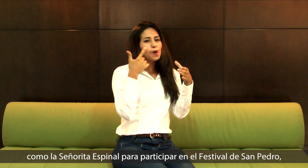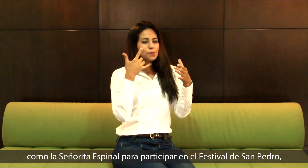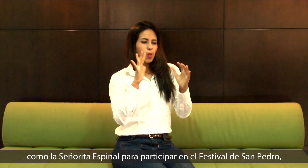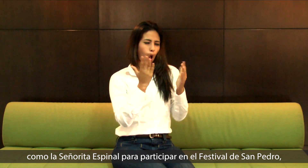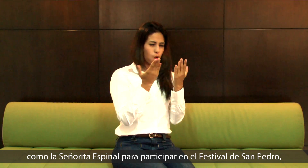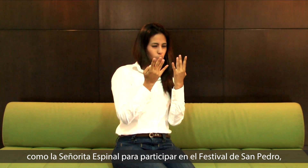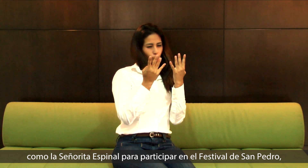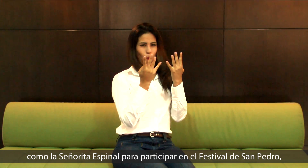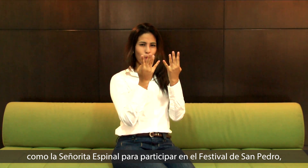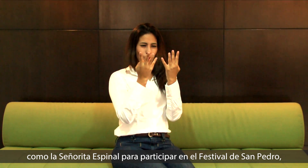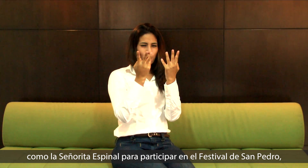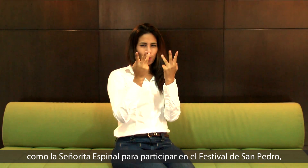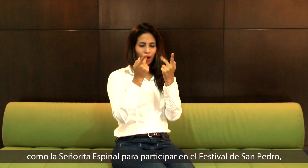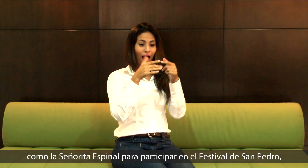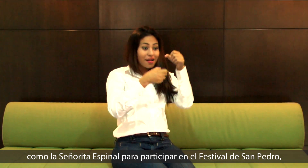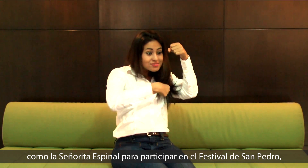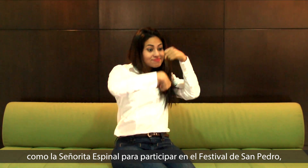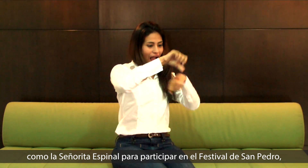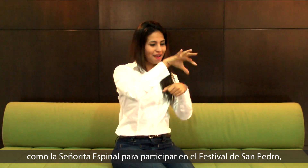participar en el Festival de San Pedro,